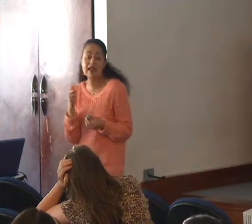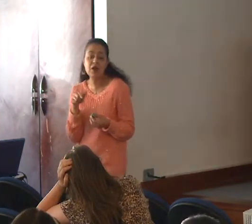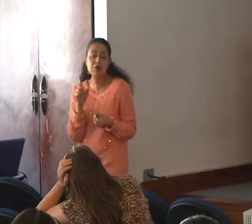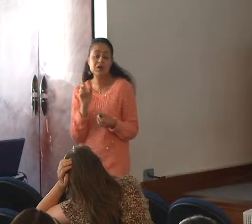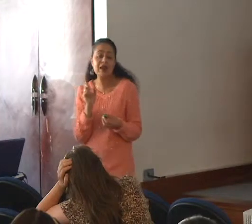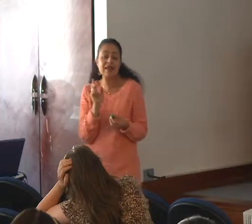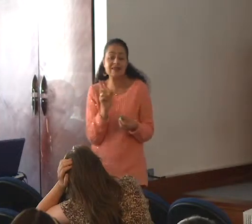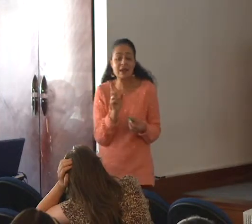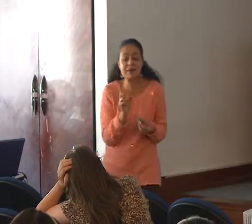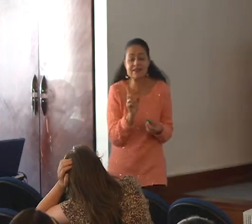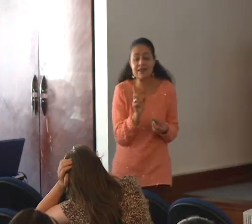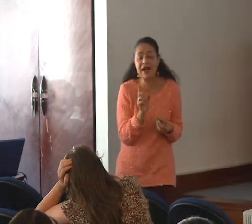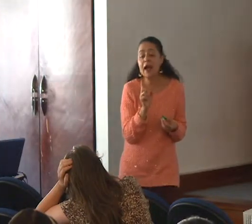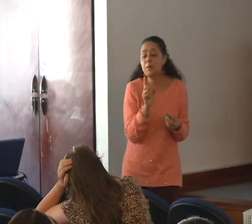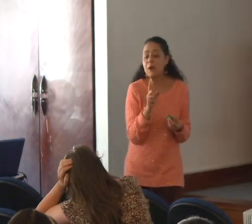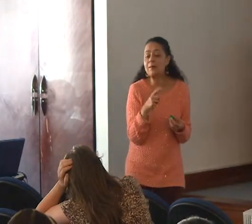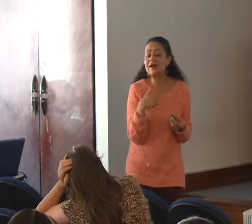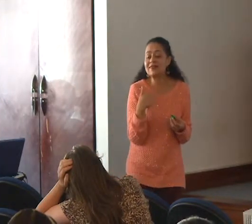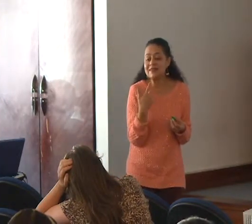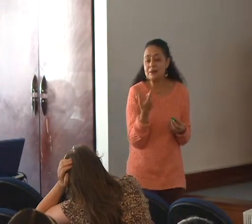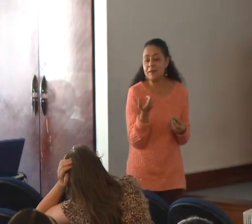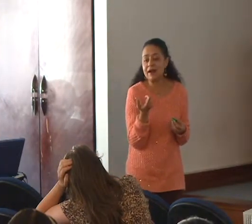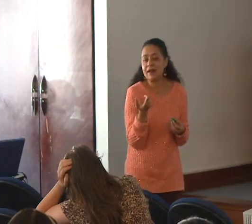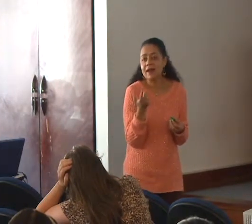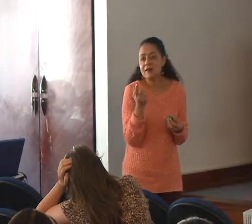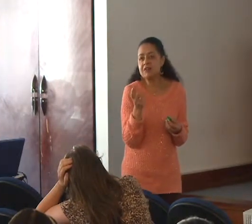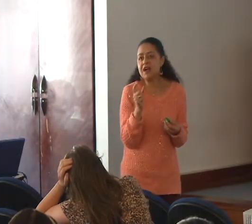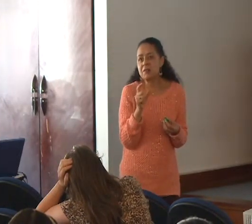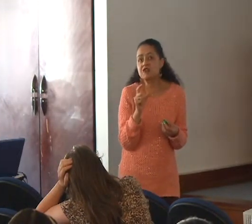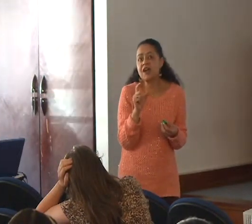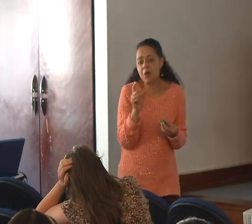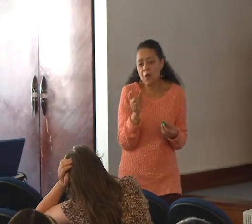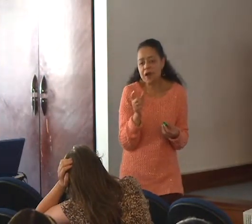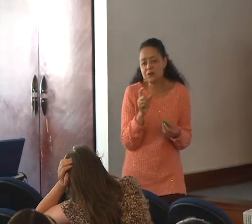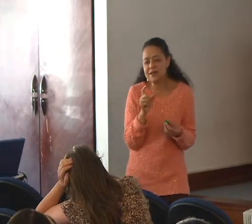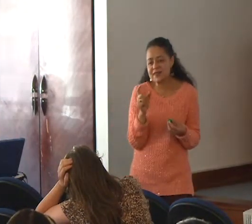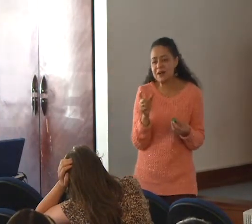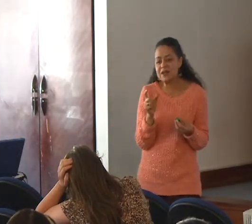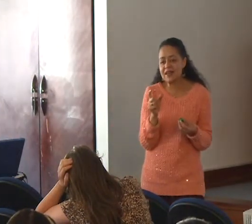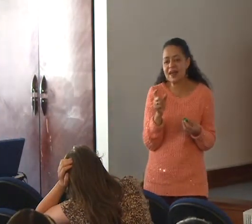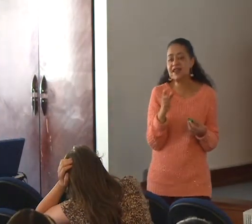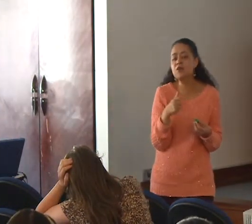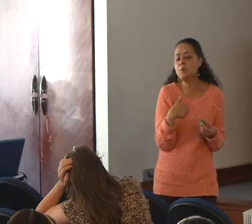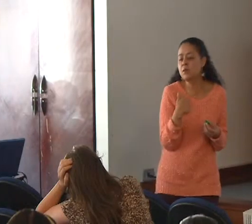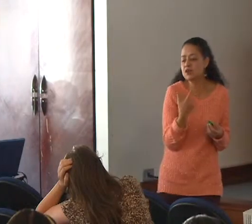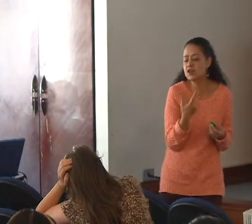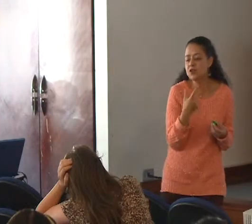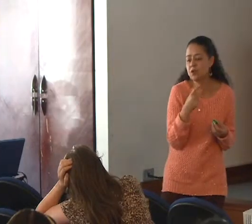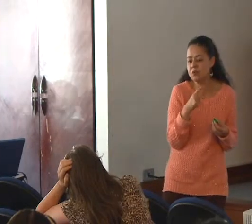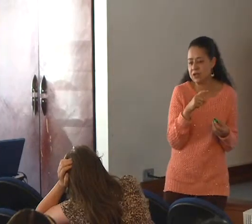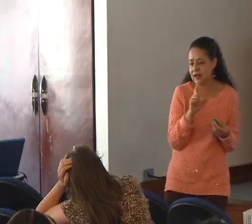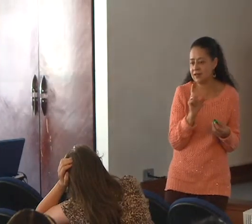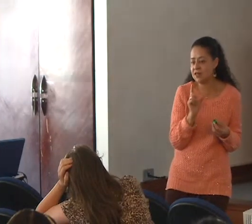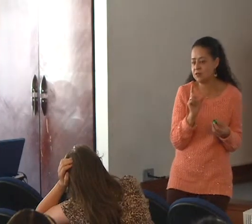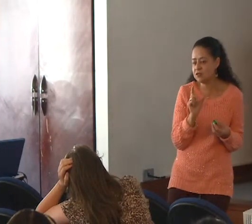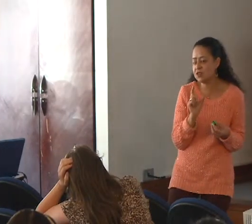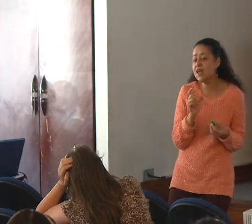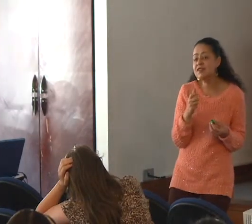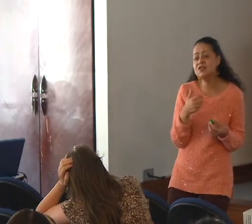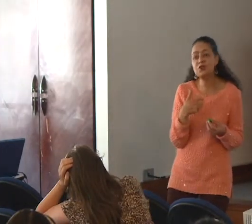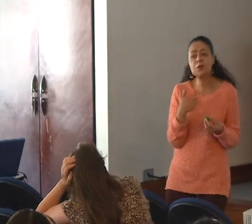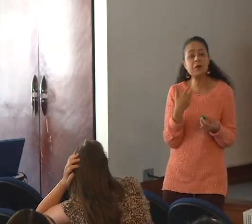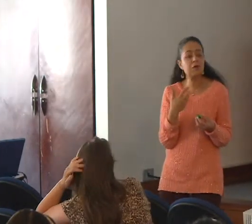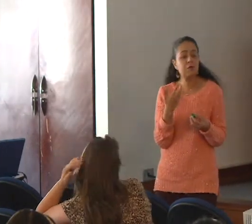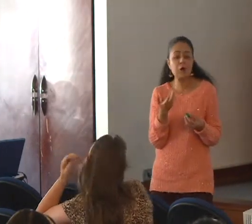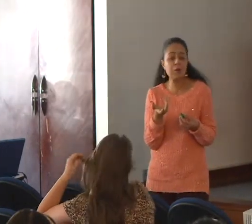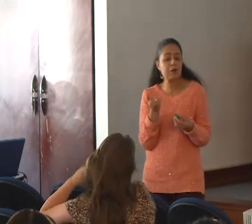que hagan que esa persona tenga o no tenga discapacidad, pueda participar digamos, de acuerdo a esas habilidades en un proceso